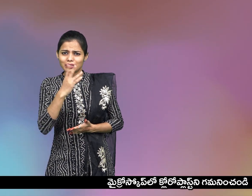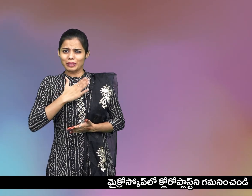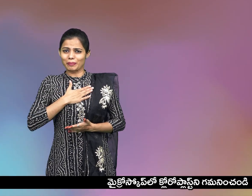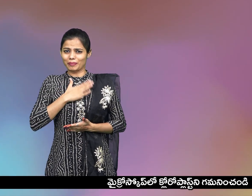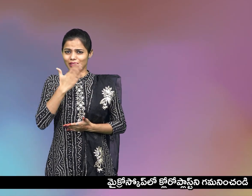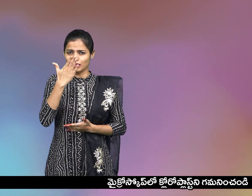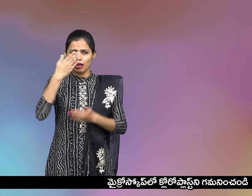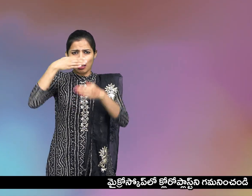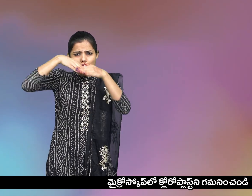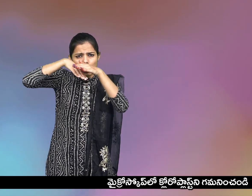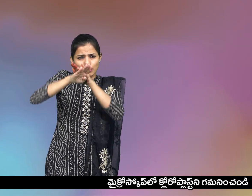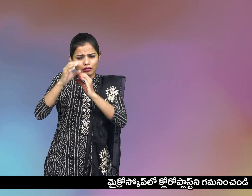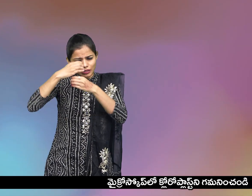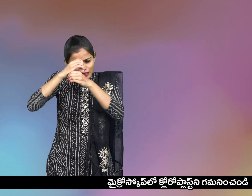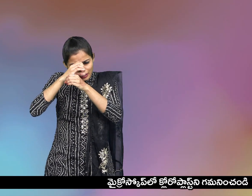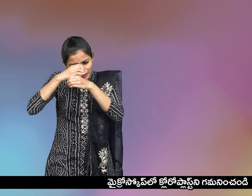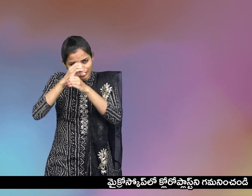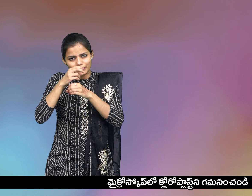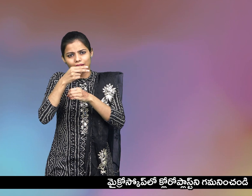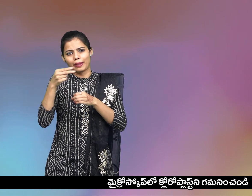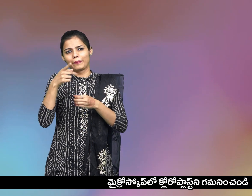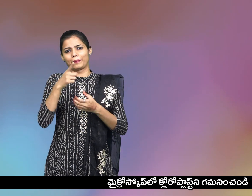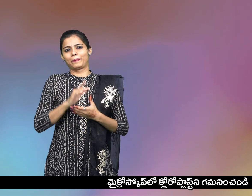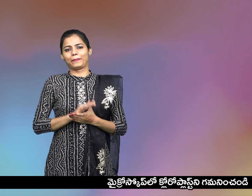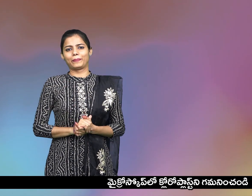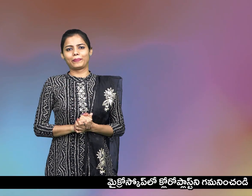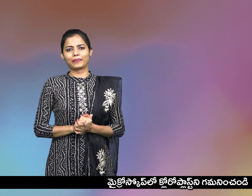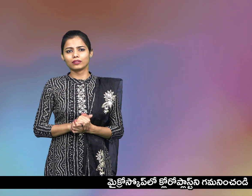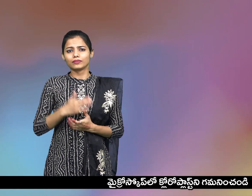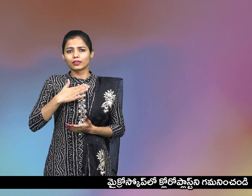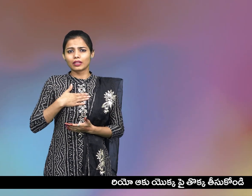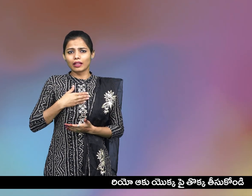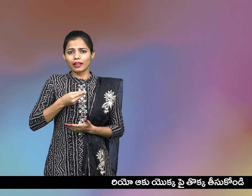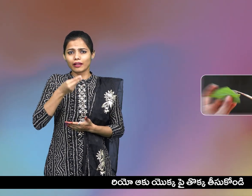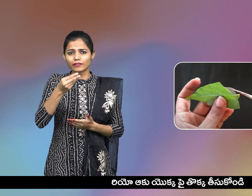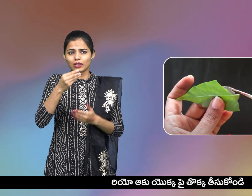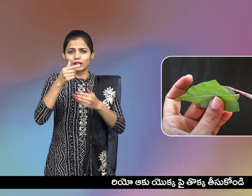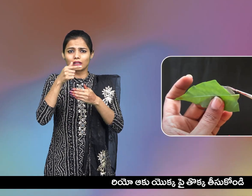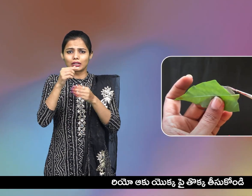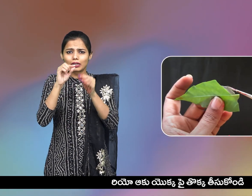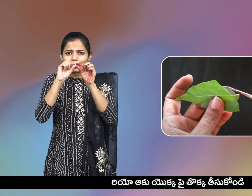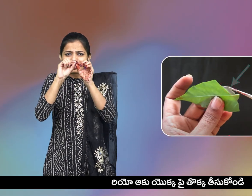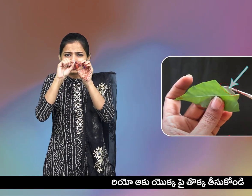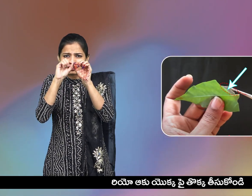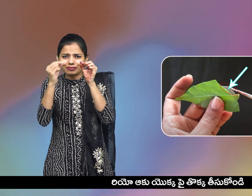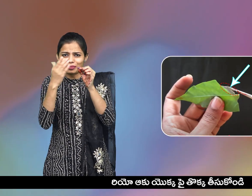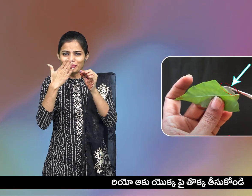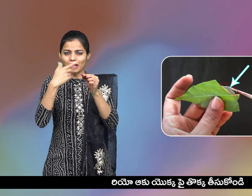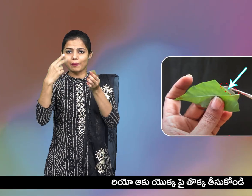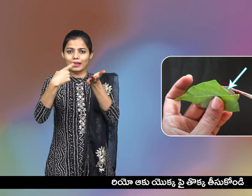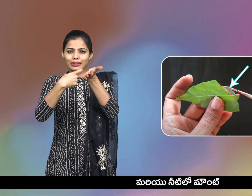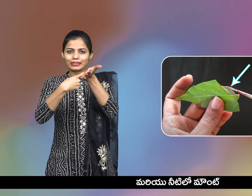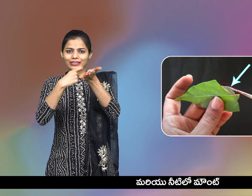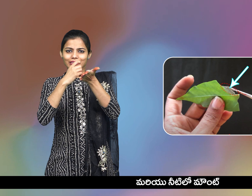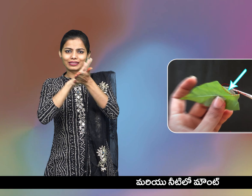మైక్రోస్కోప్లో క్లోరోప్లాస్ట్ని గమనించండి. రియో ఆకు యొక్క పై తొక్క తీసుకోండి మరియు